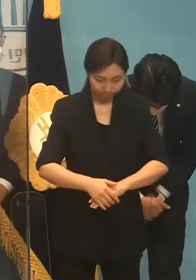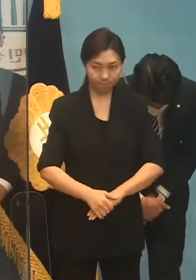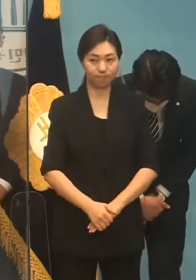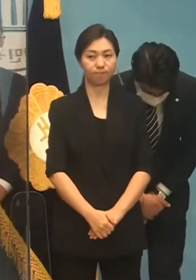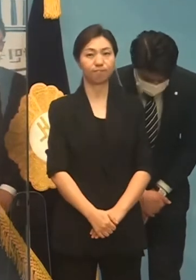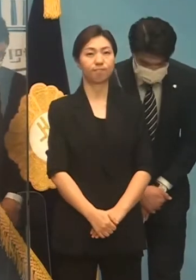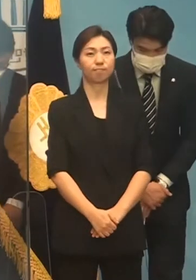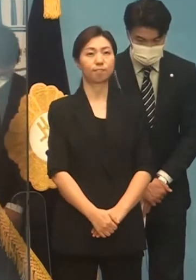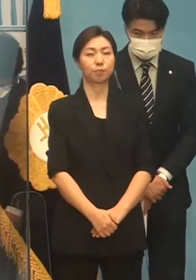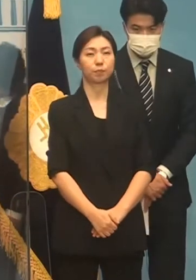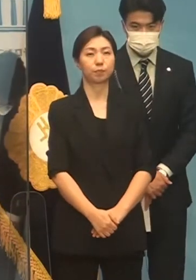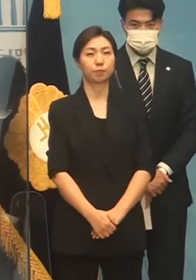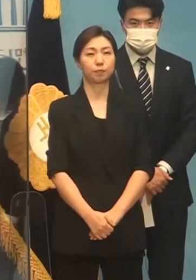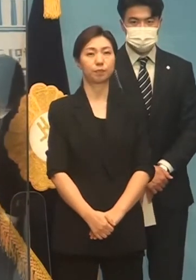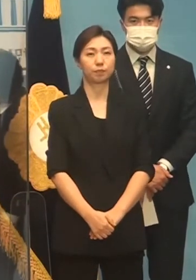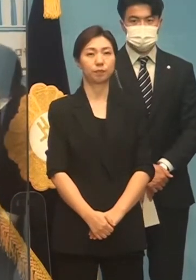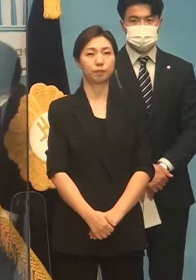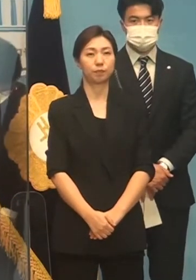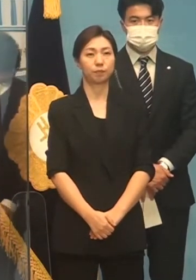국민들의 참여